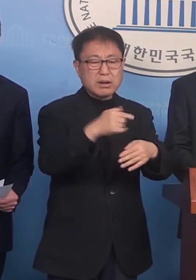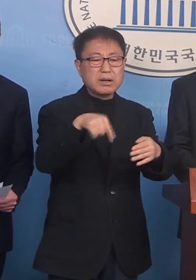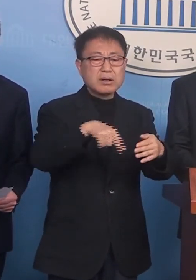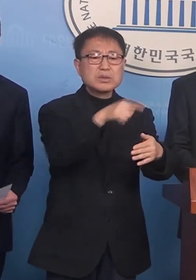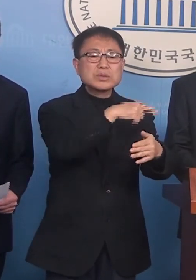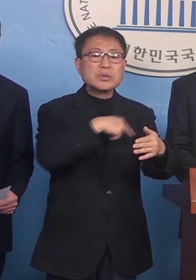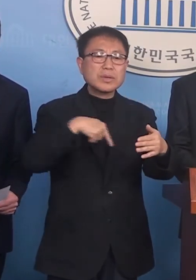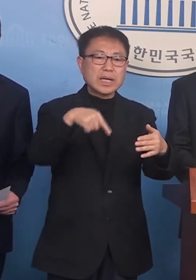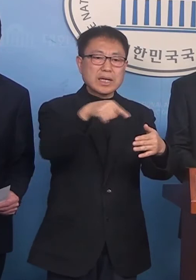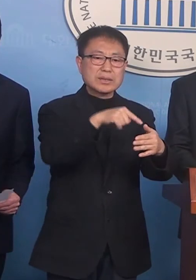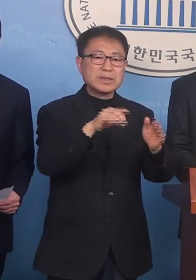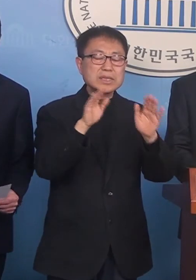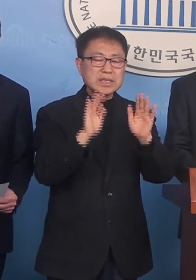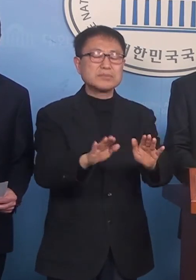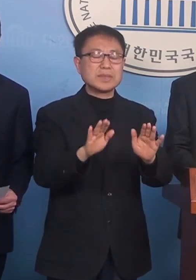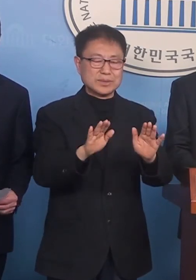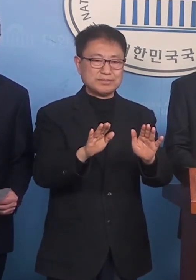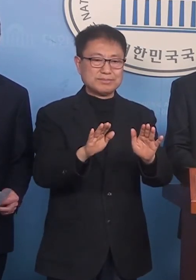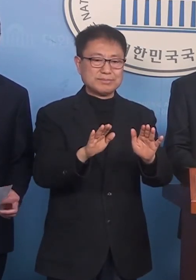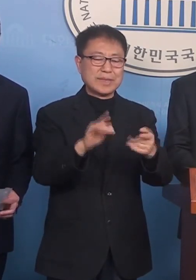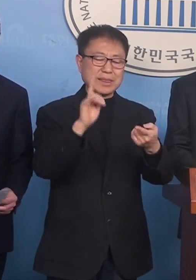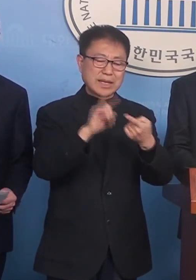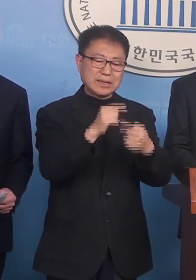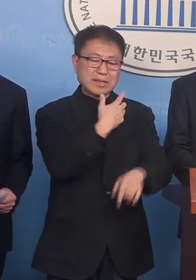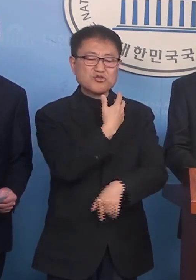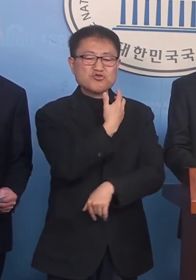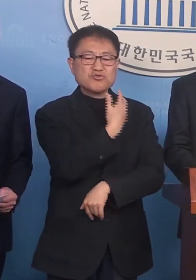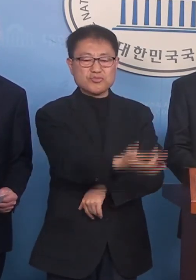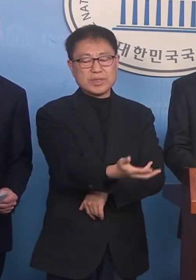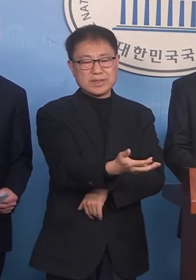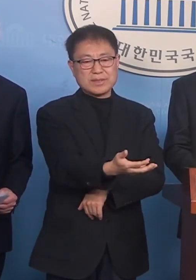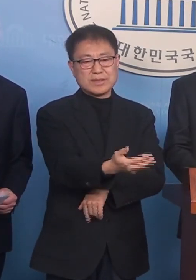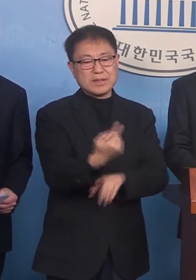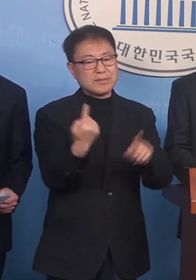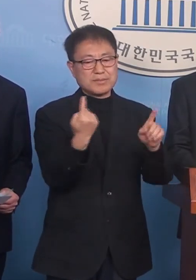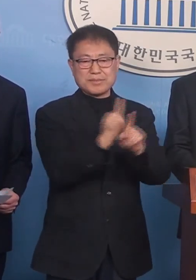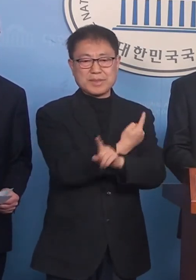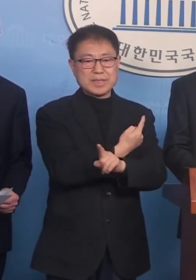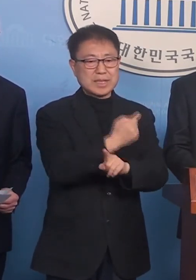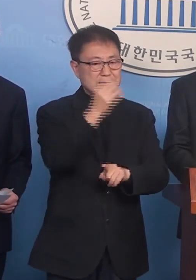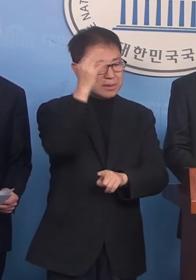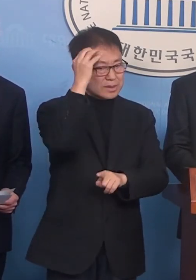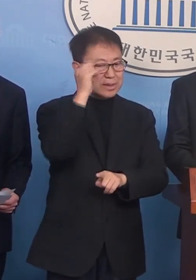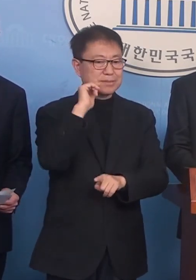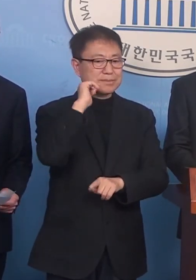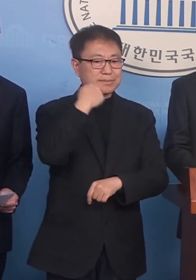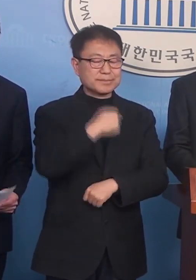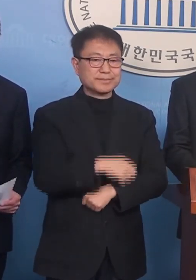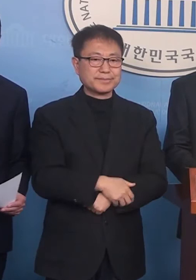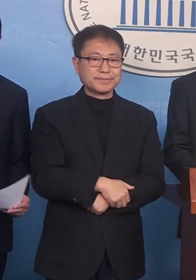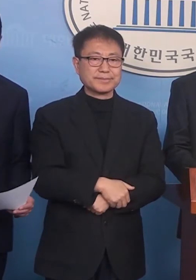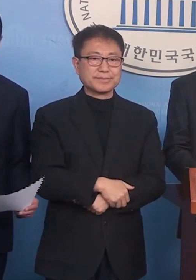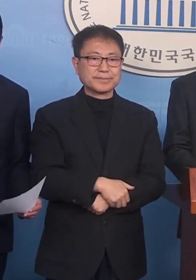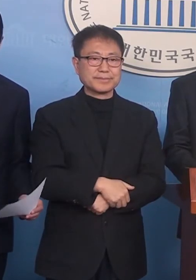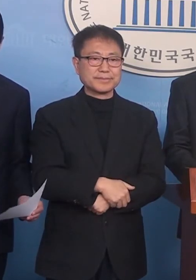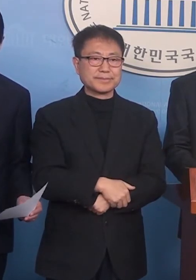속에서 이번에도 그대로 두면 변화를 기대하기 어렵습니다.